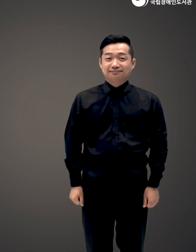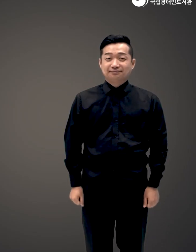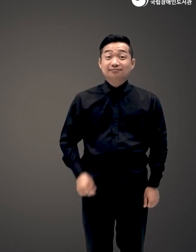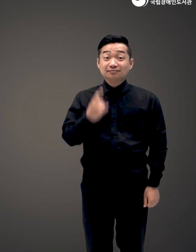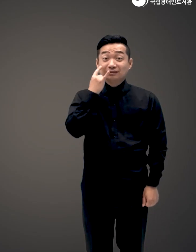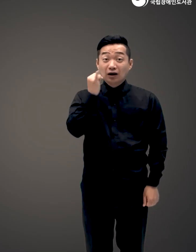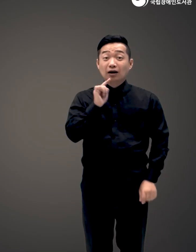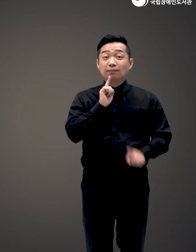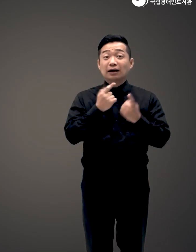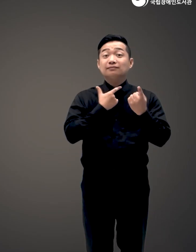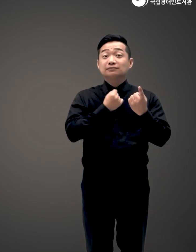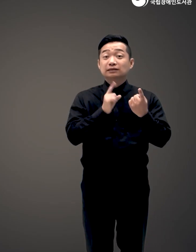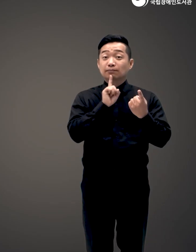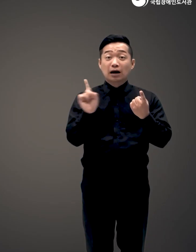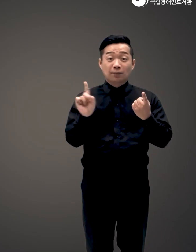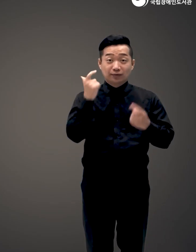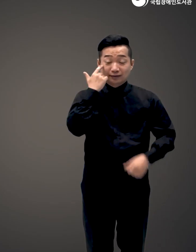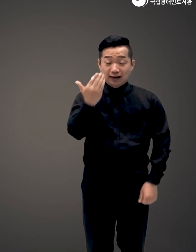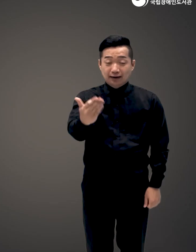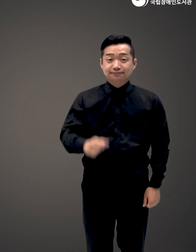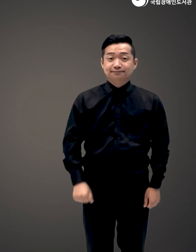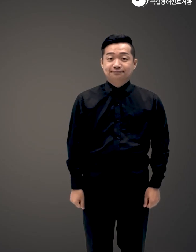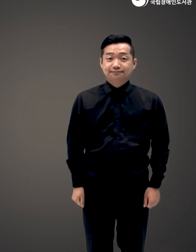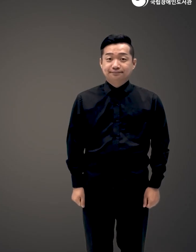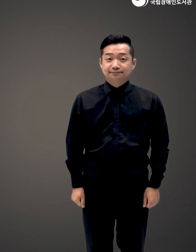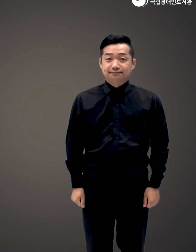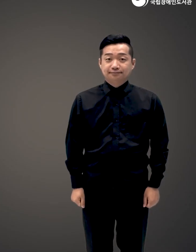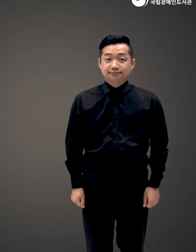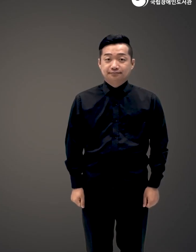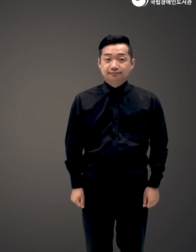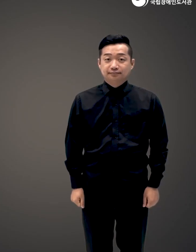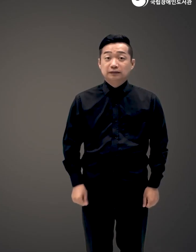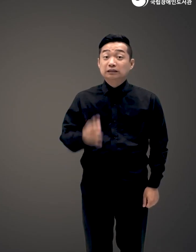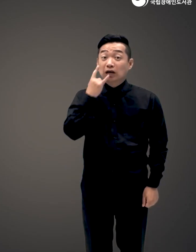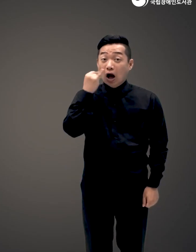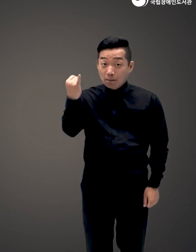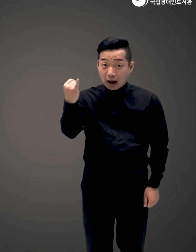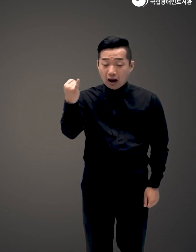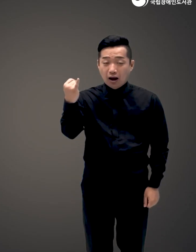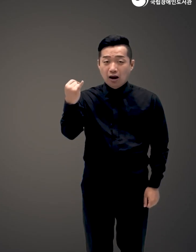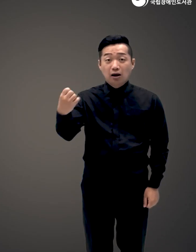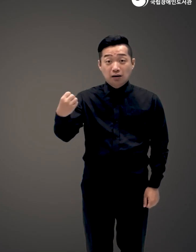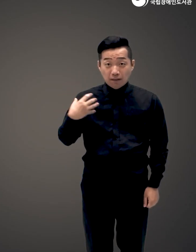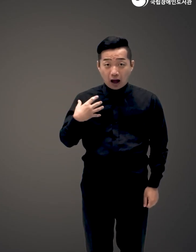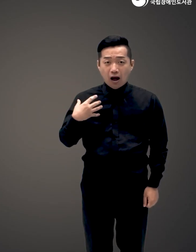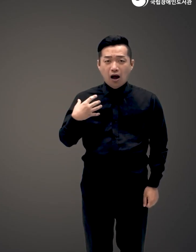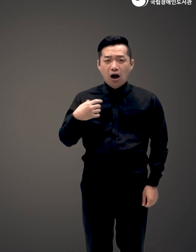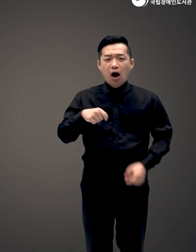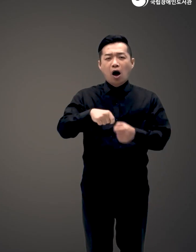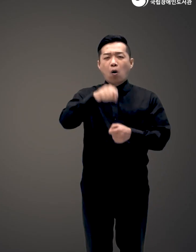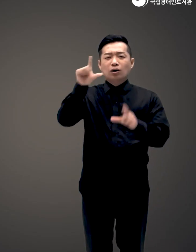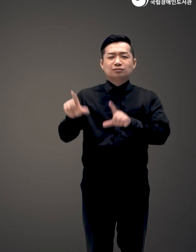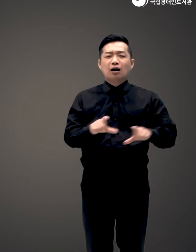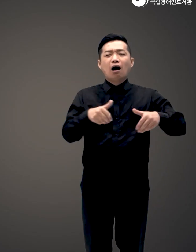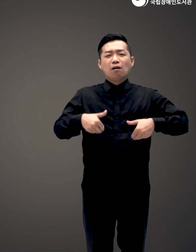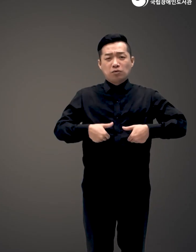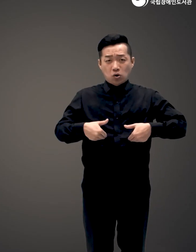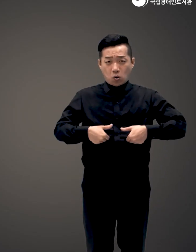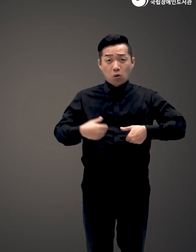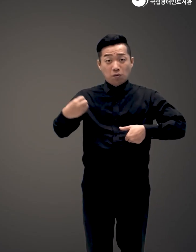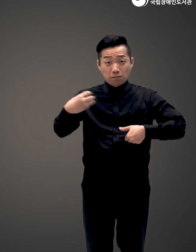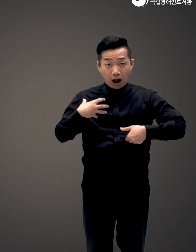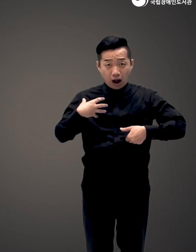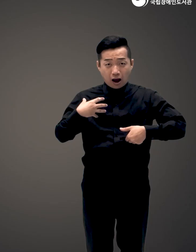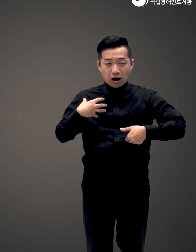들었어요. 어머니에게 드리고 싶은 말씀 부탁드려요. 엄마가 되게 오래 살아야